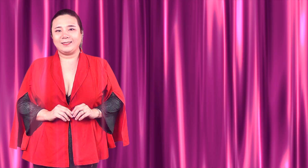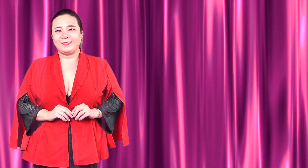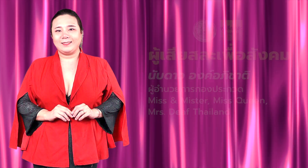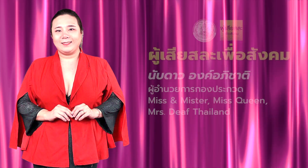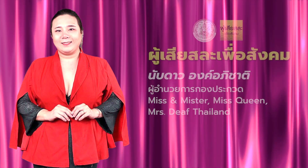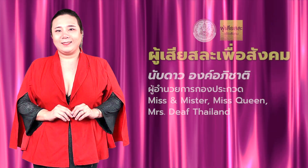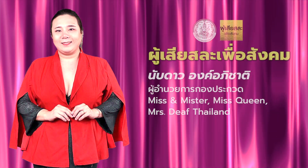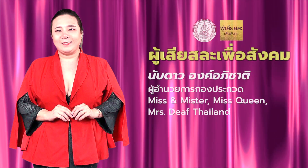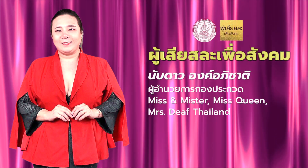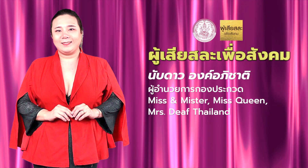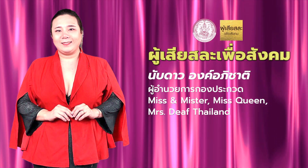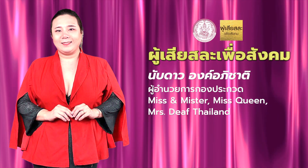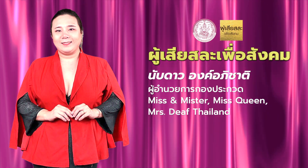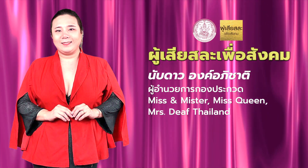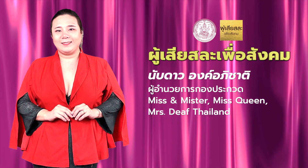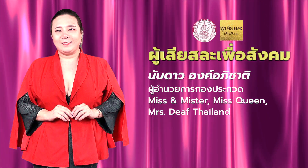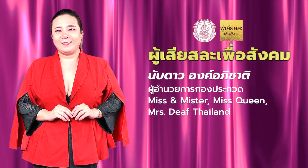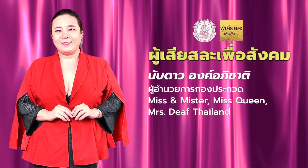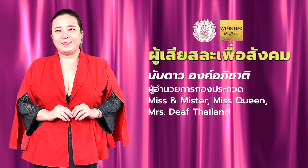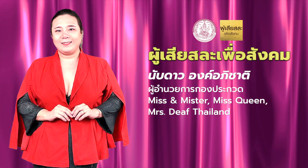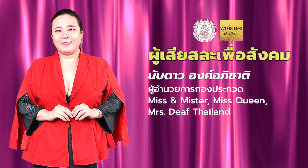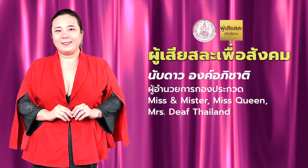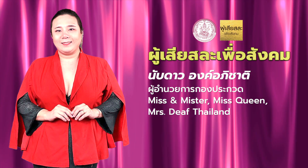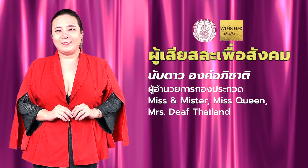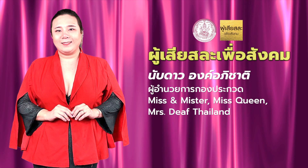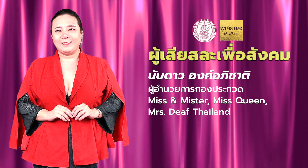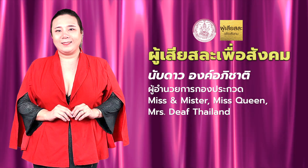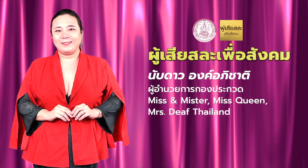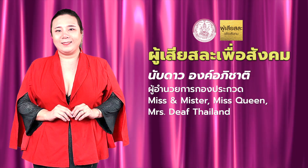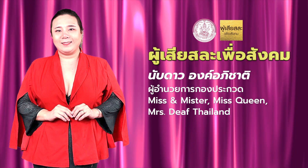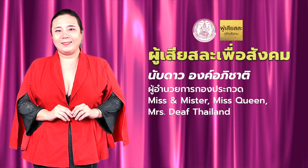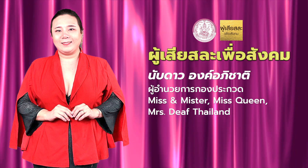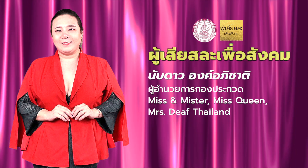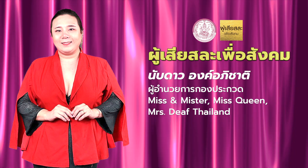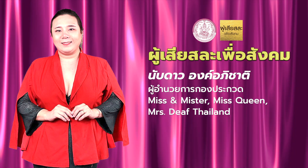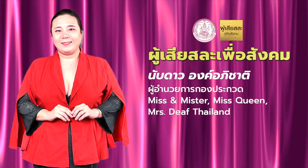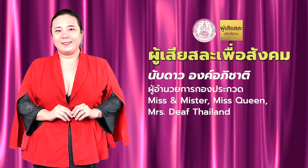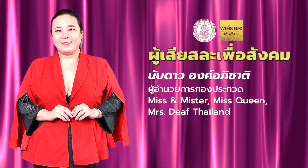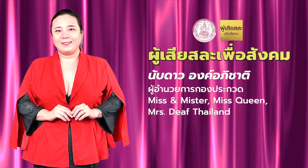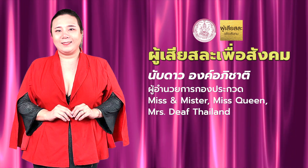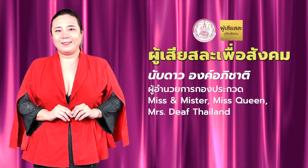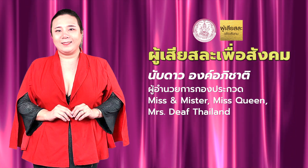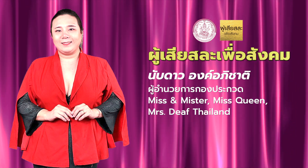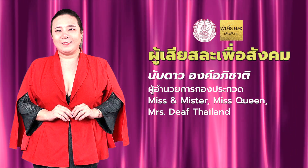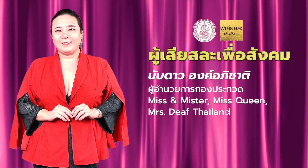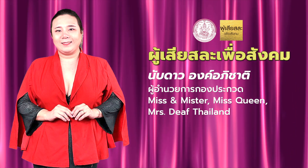คุณรับดาวองค์อภิชาติผู้รับรังวัลผู้เสยสระเพื่อสังคมนปี